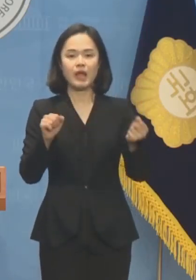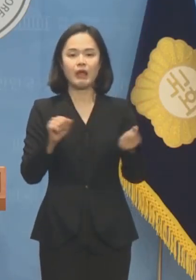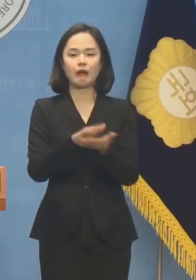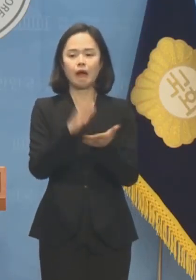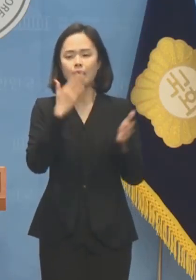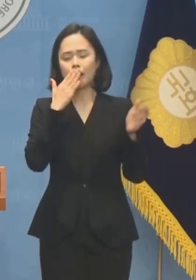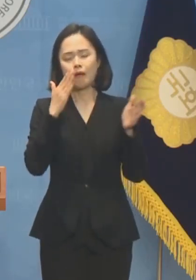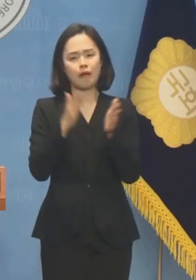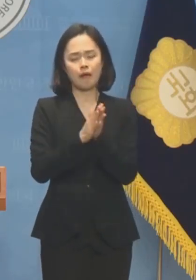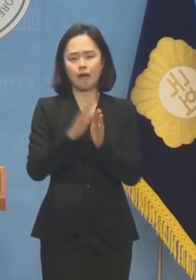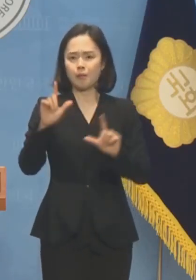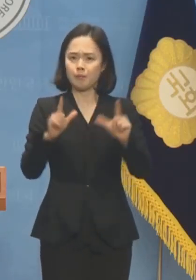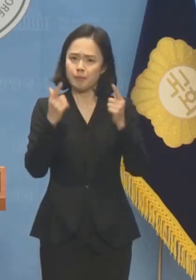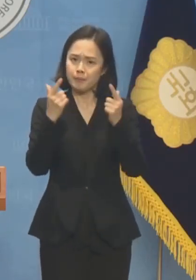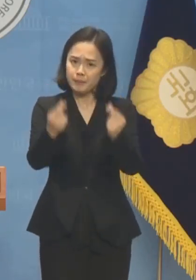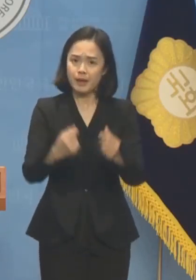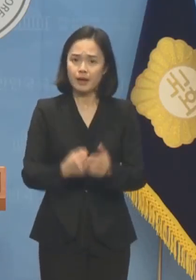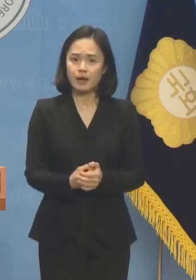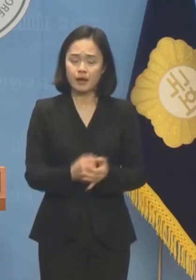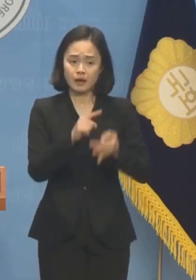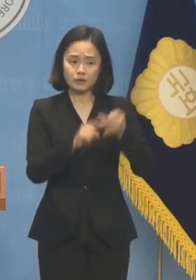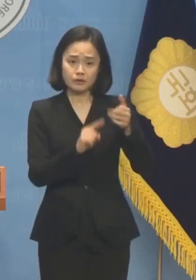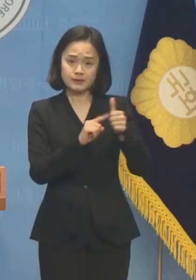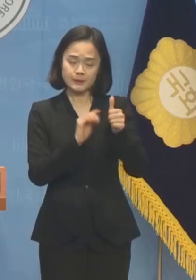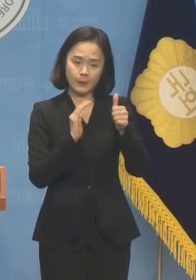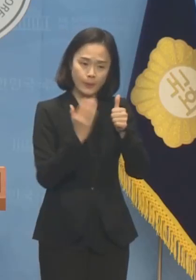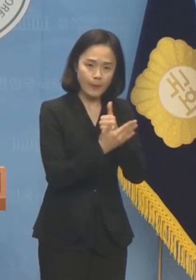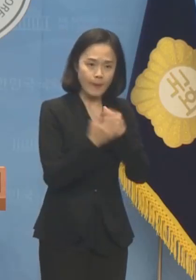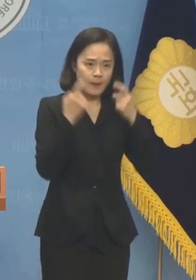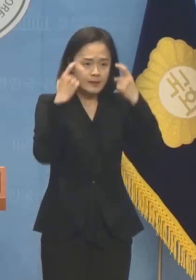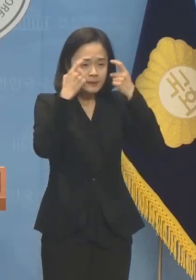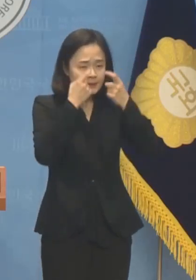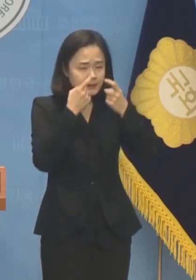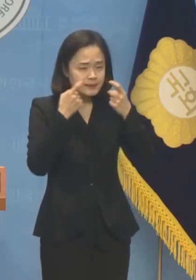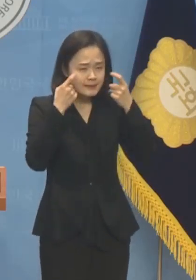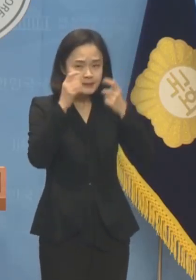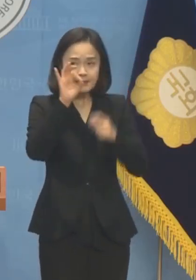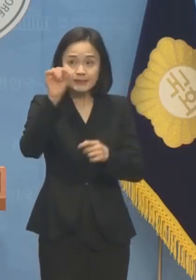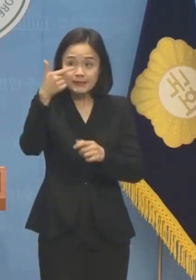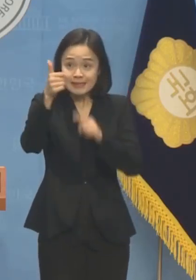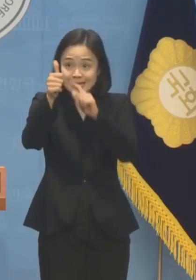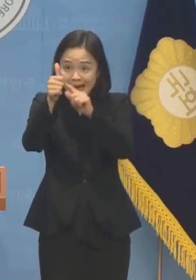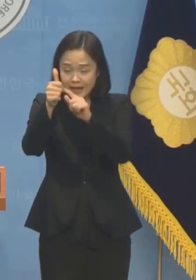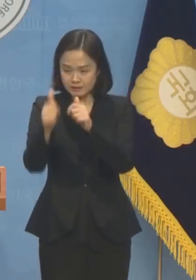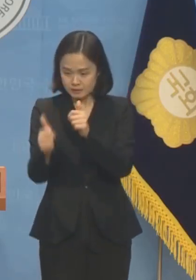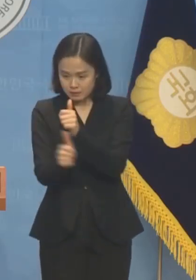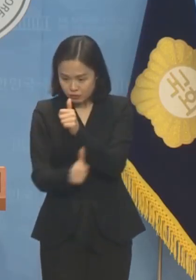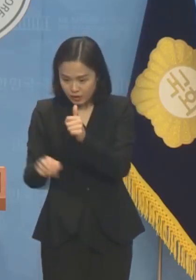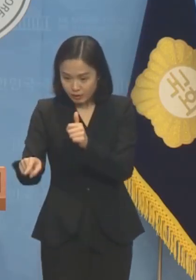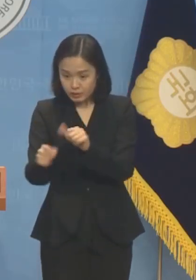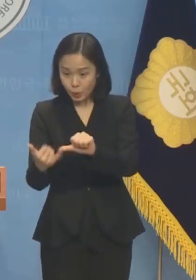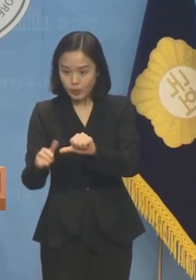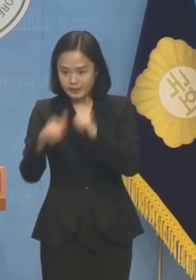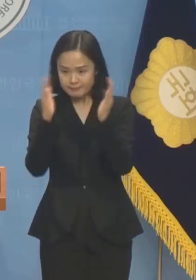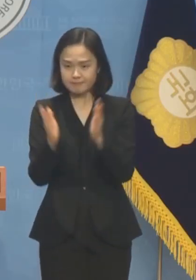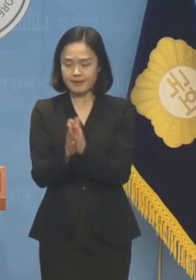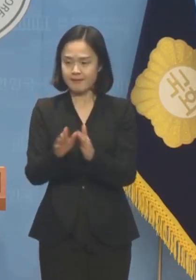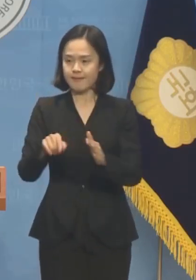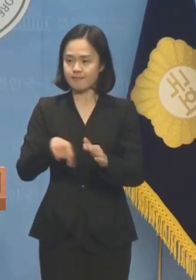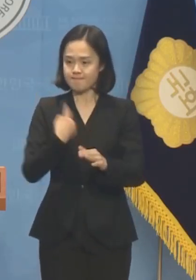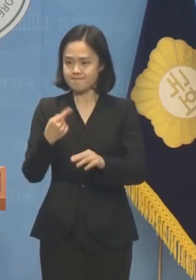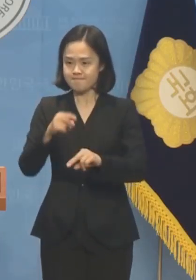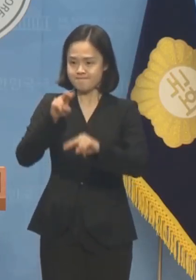지키기에만 혈안이 되어 있는 안창호 위원장과 5인의 위원들은 당장 사퇴하십시오.